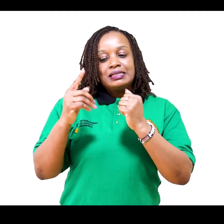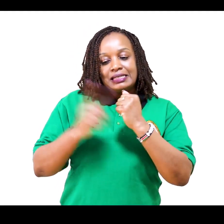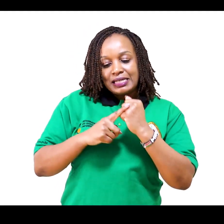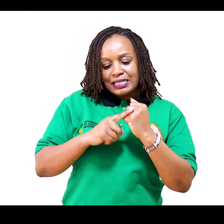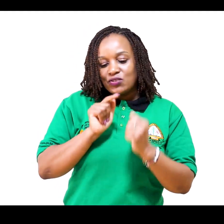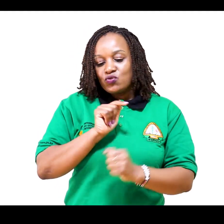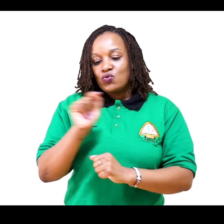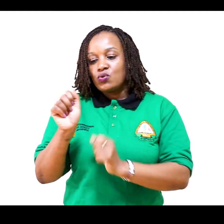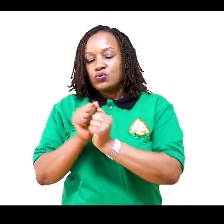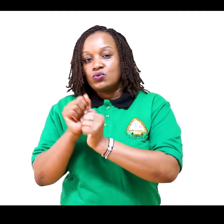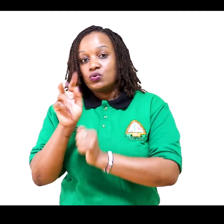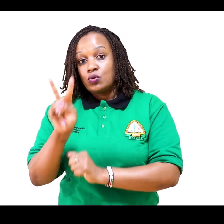hadi 12.